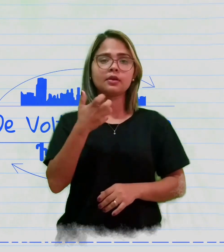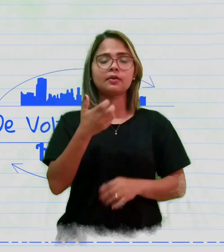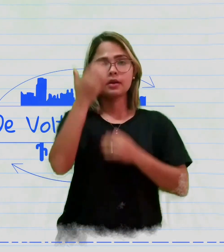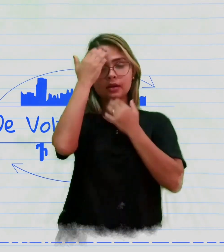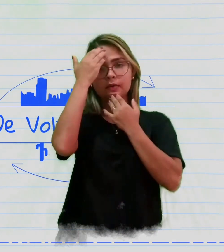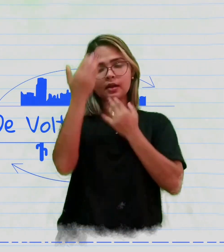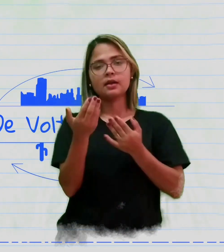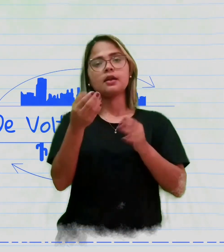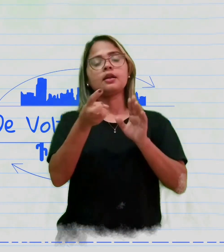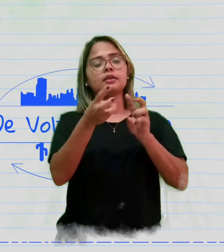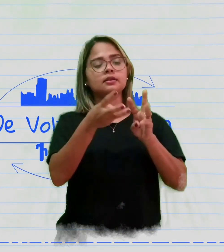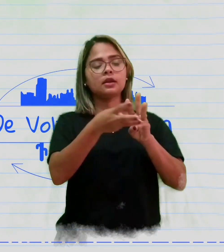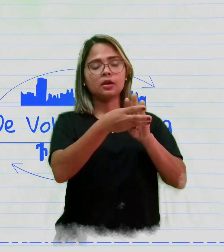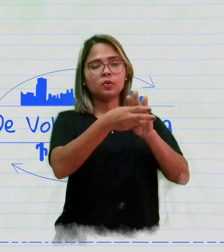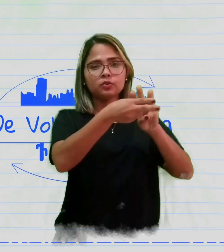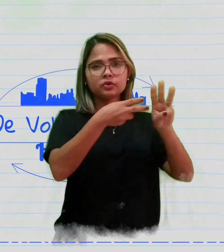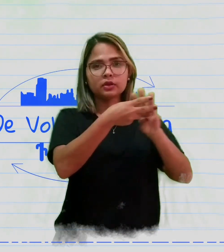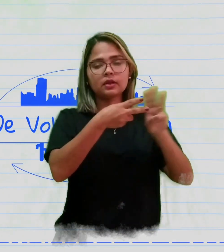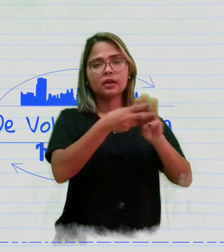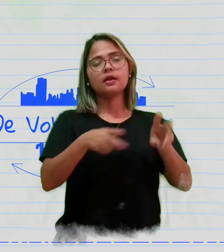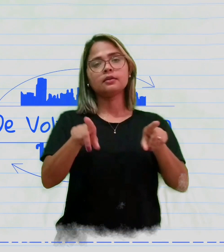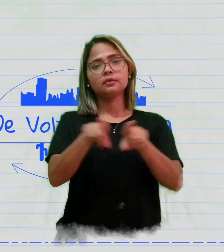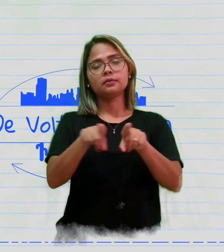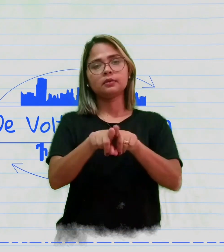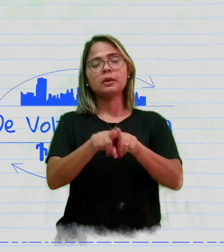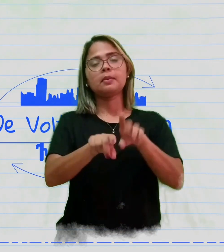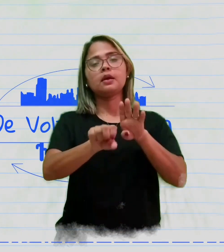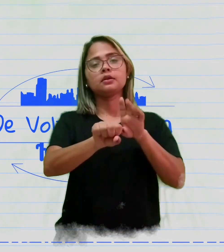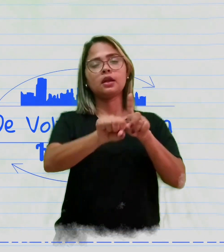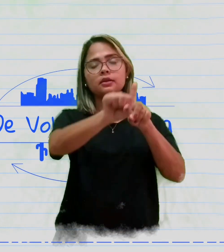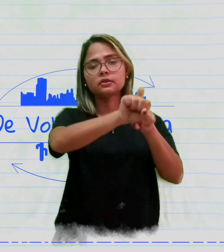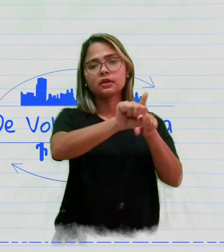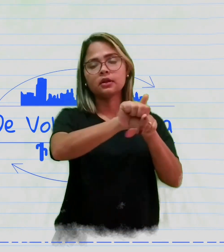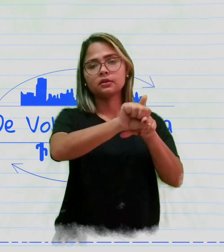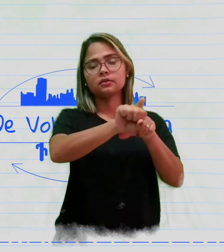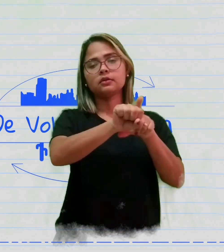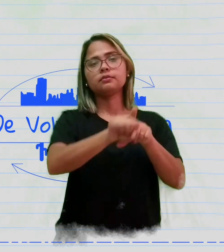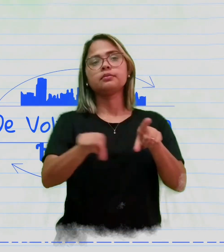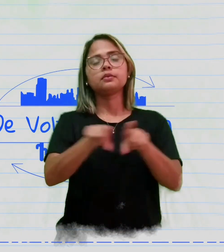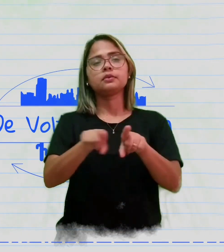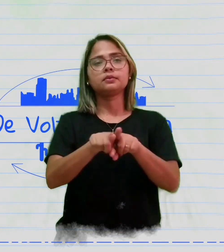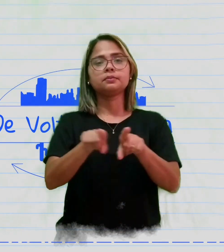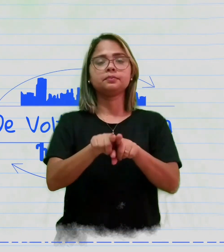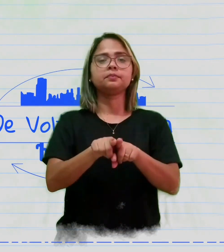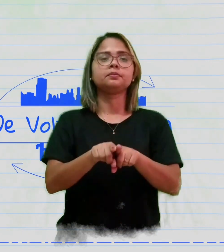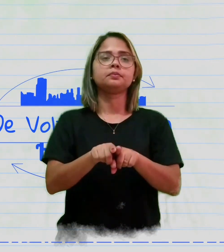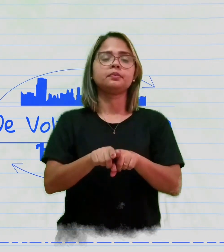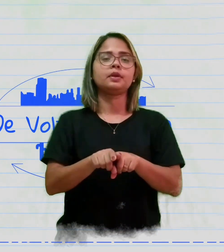Tamires Coimbra e Renan Oliveira. A nossa ouvidoria oficial, que também fez parte do podcast, Vicky Carvalho.